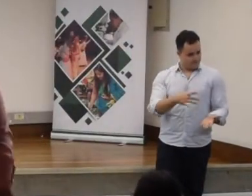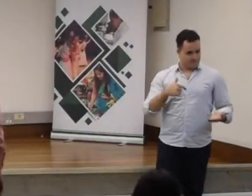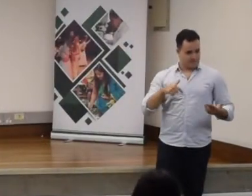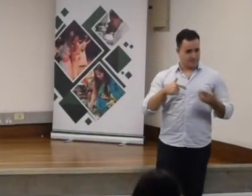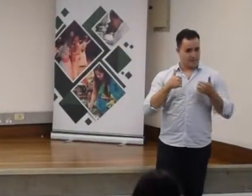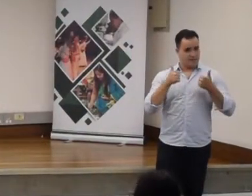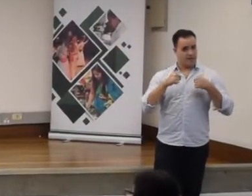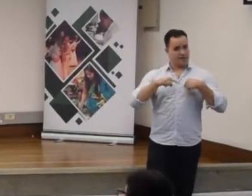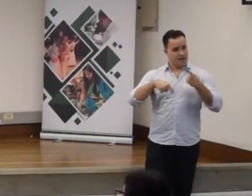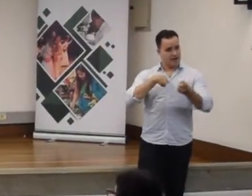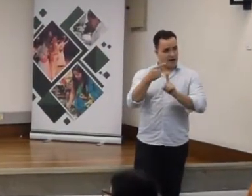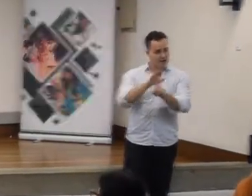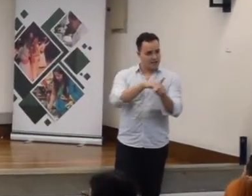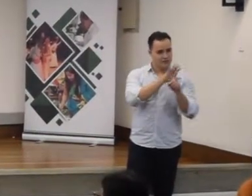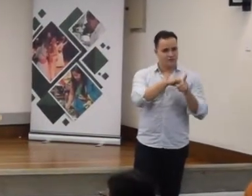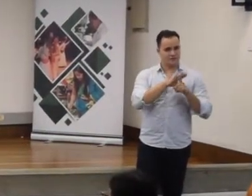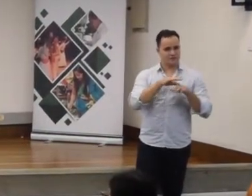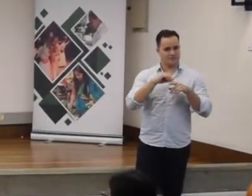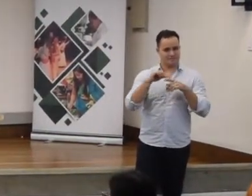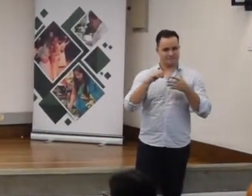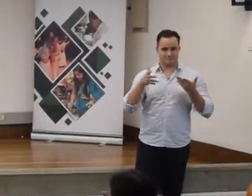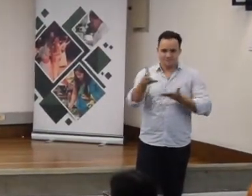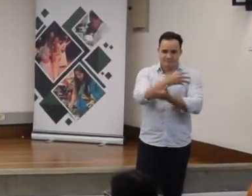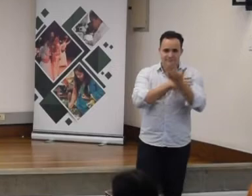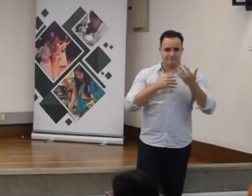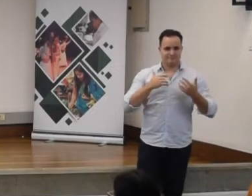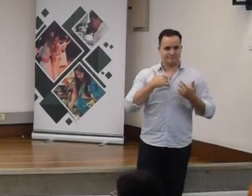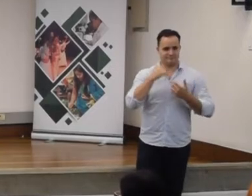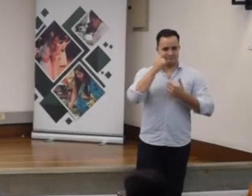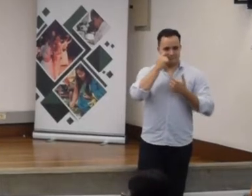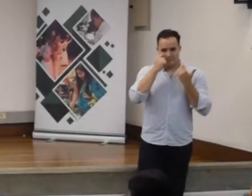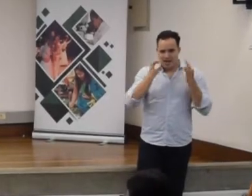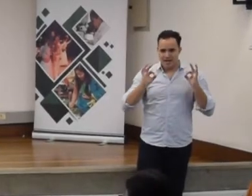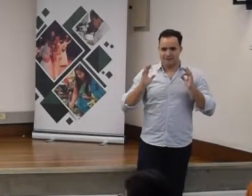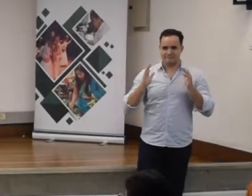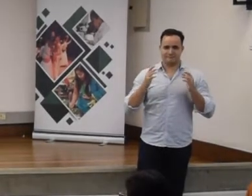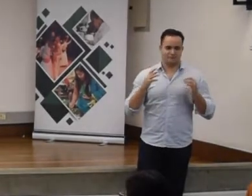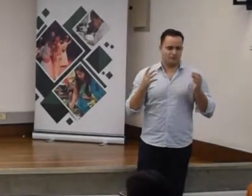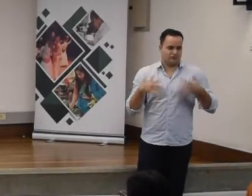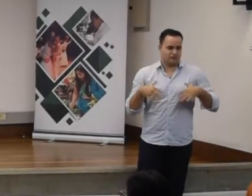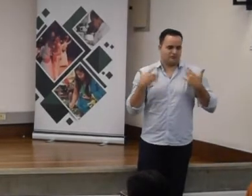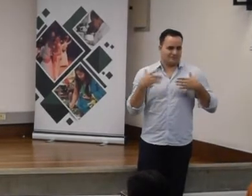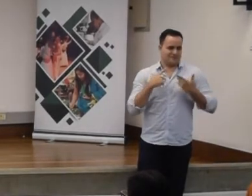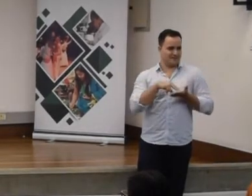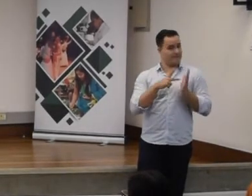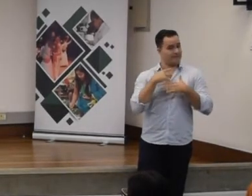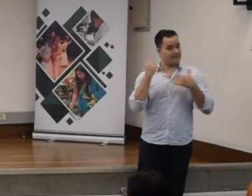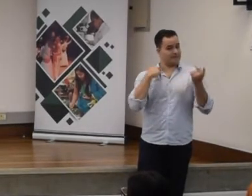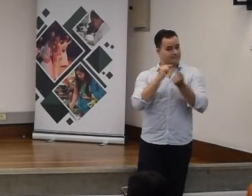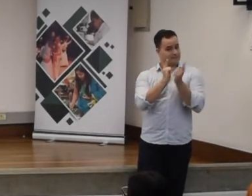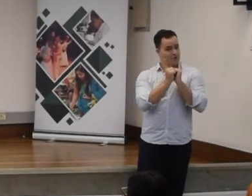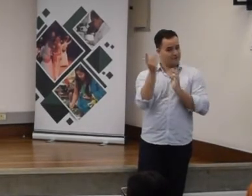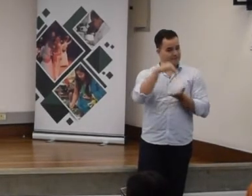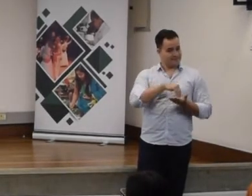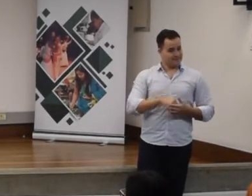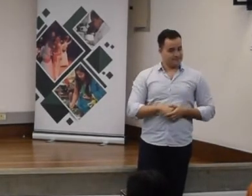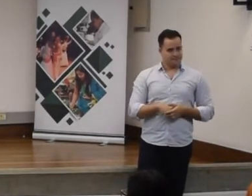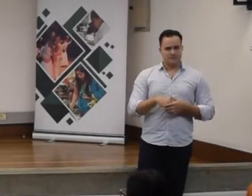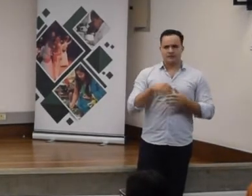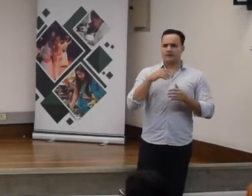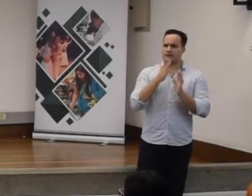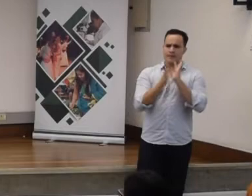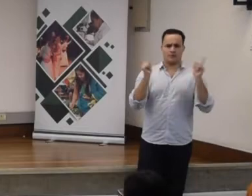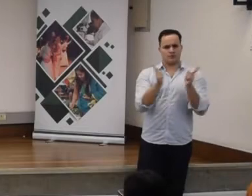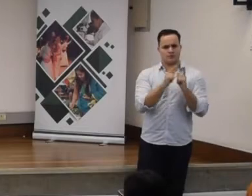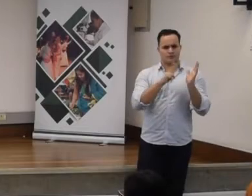diálogo, pues hay felicidad de volver a encontrarnos. Vamos a presentar muy brevemente qué fue UDA Diversa en